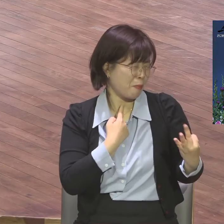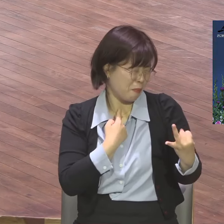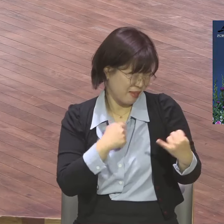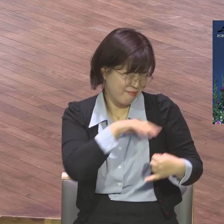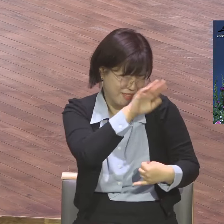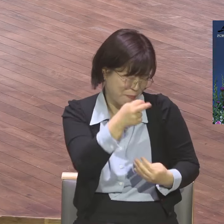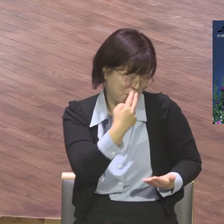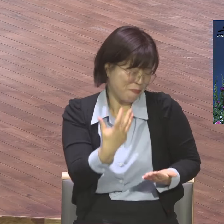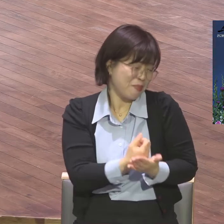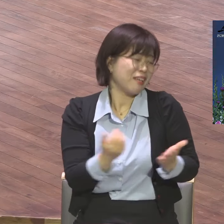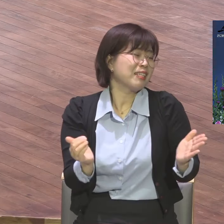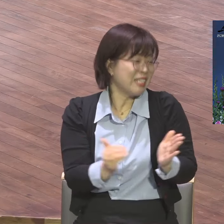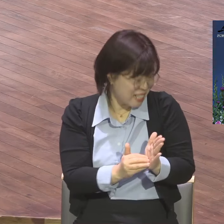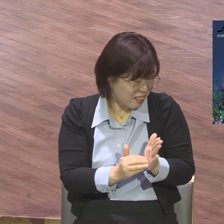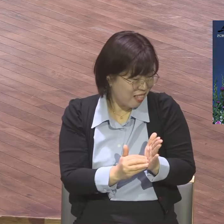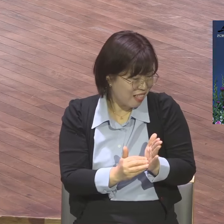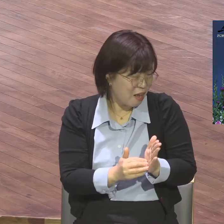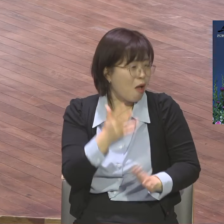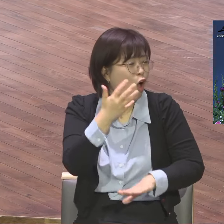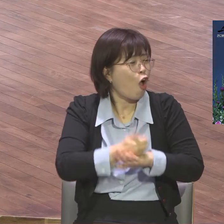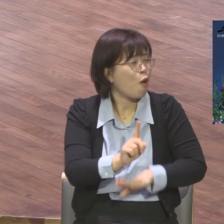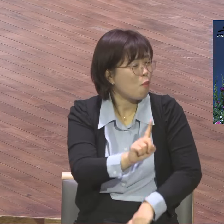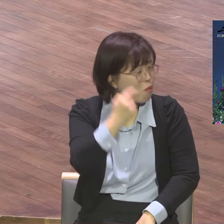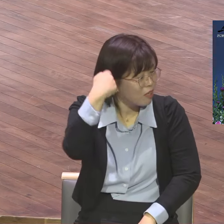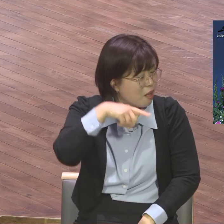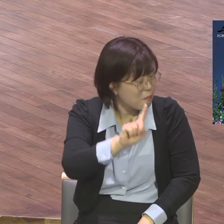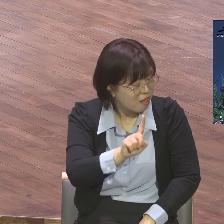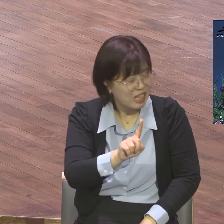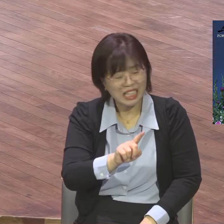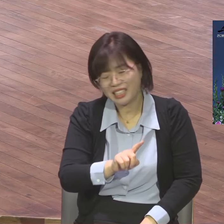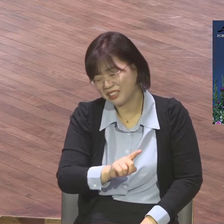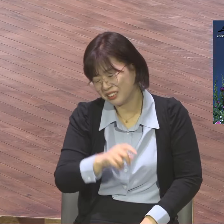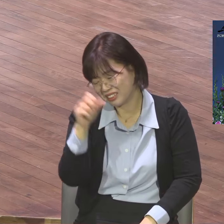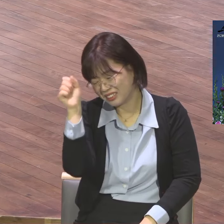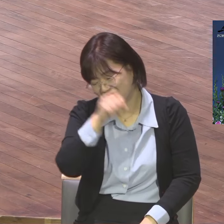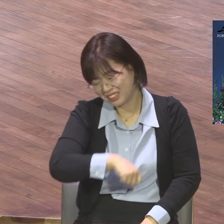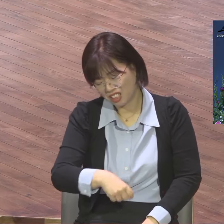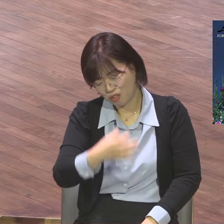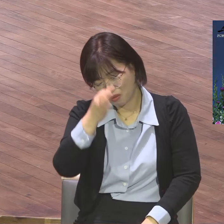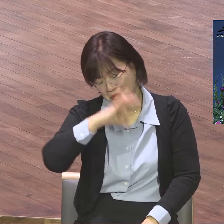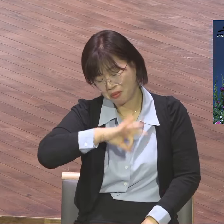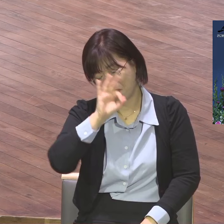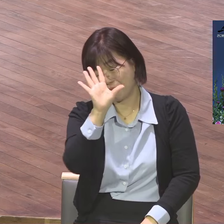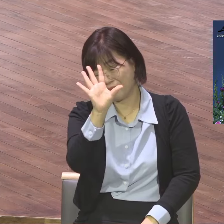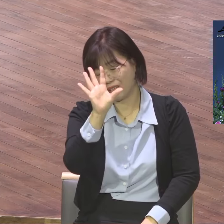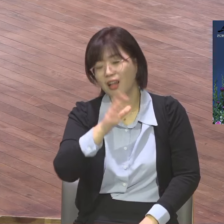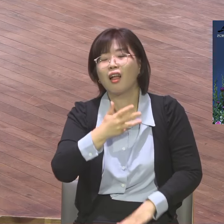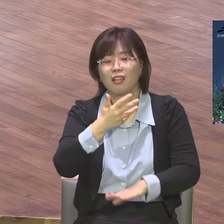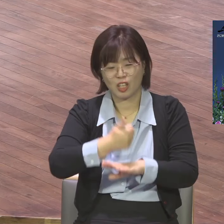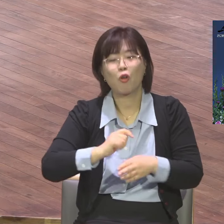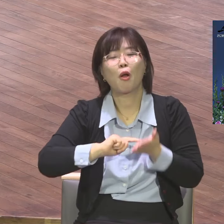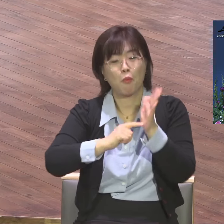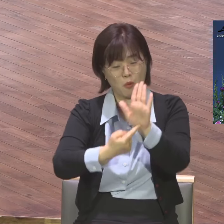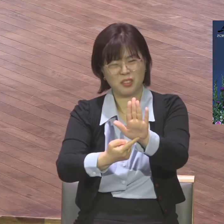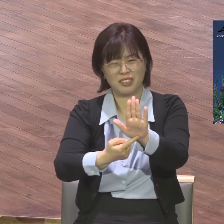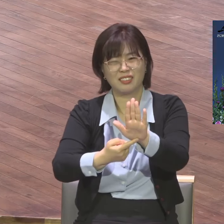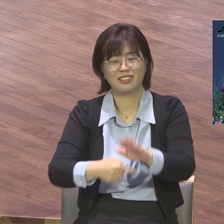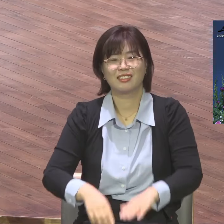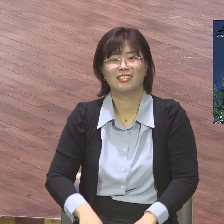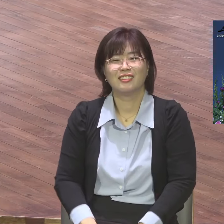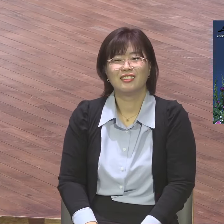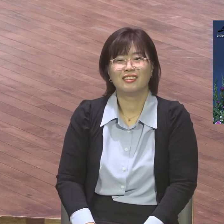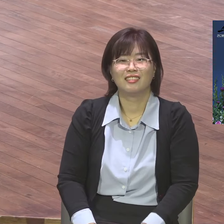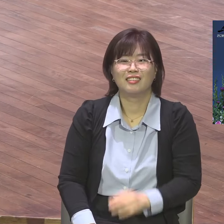전도서를 통해서 역설적으로 헛된 삶에서 벗어나서 헛되지 않는 그런